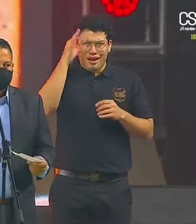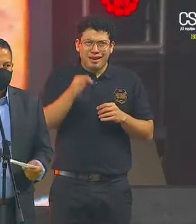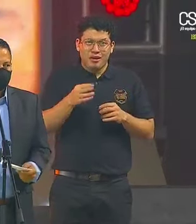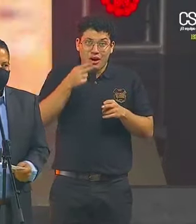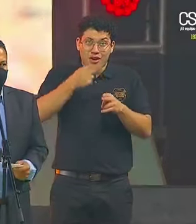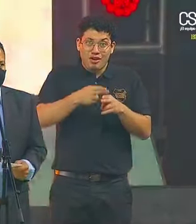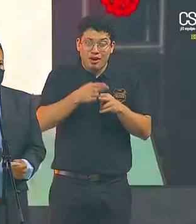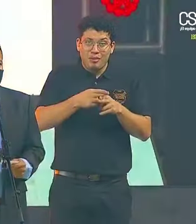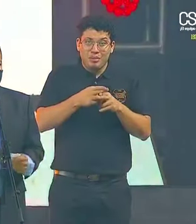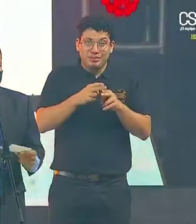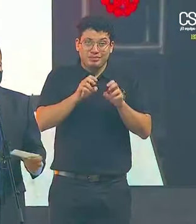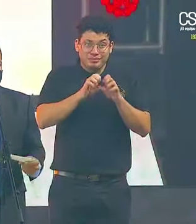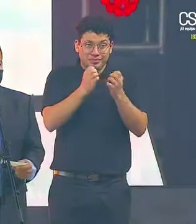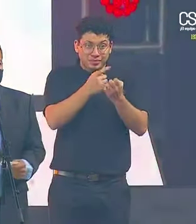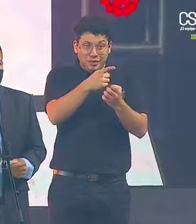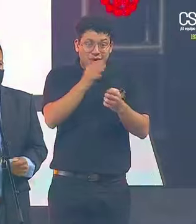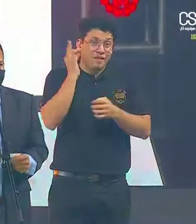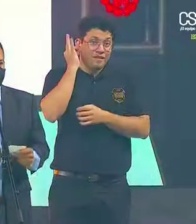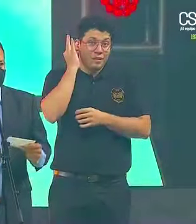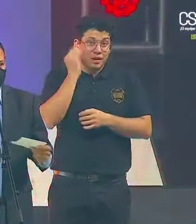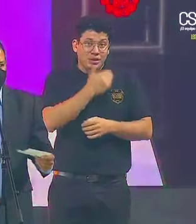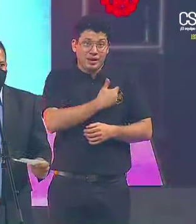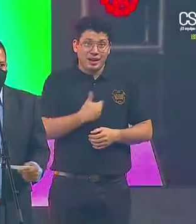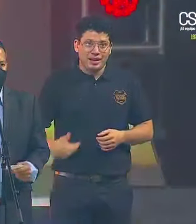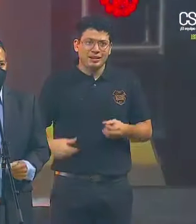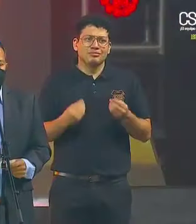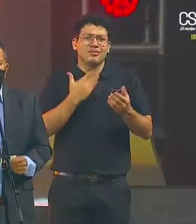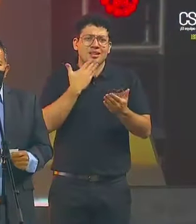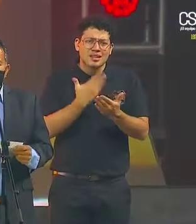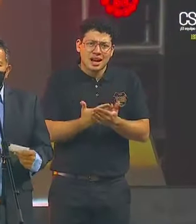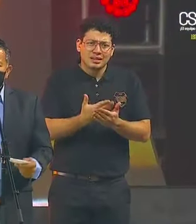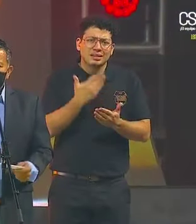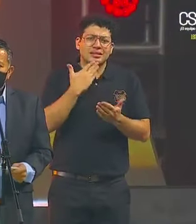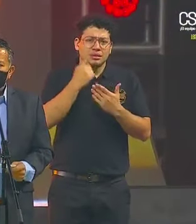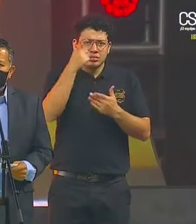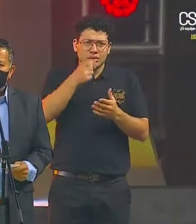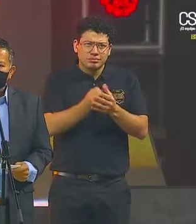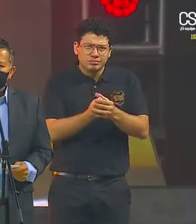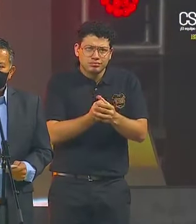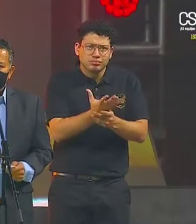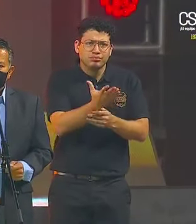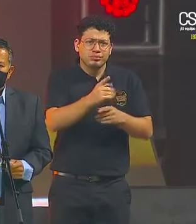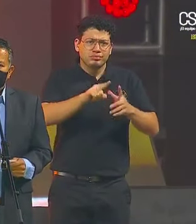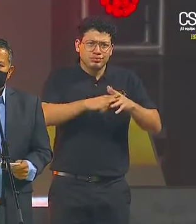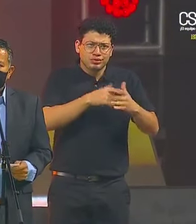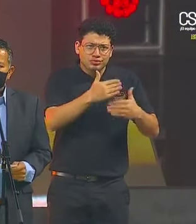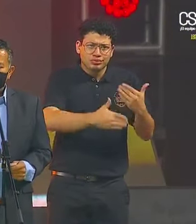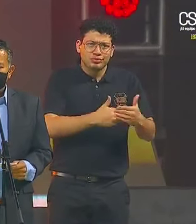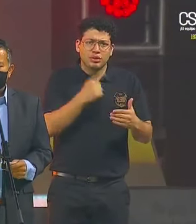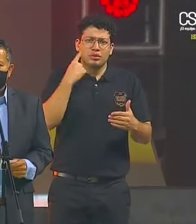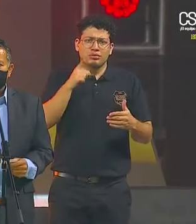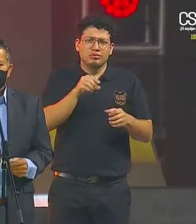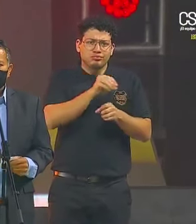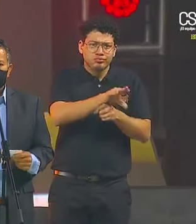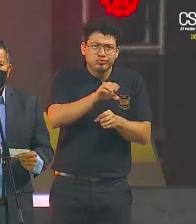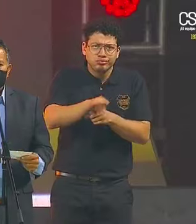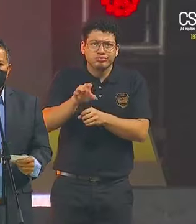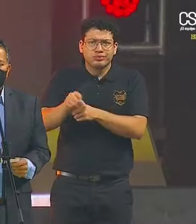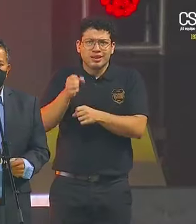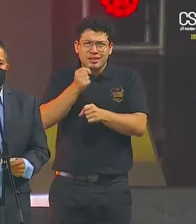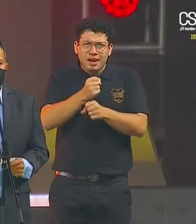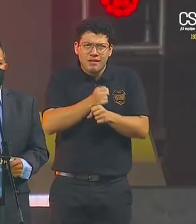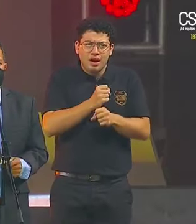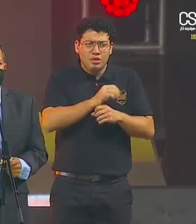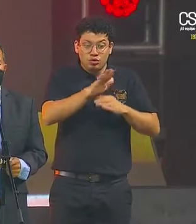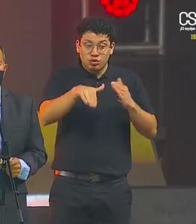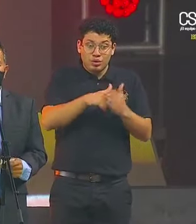la dirigencia del Club Sport Herediano, gracias por impulsarlo. Gracias por fomentar el trabajo, porque todo ese